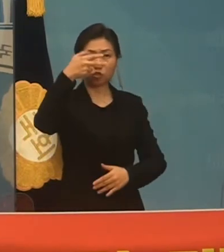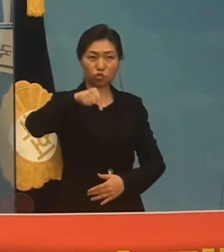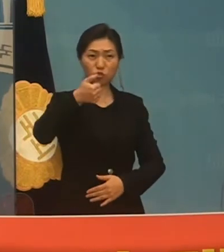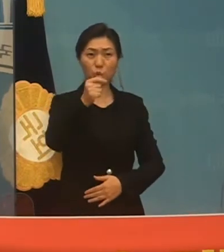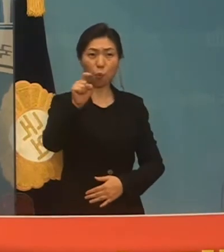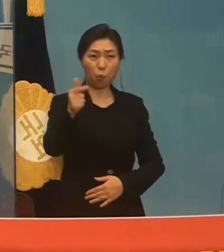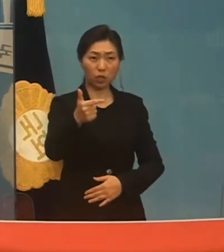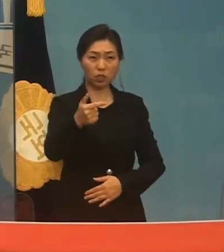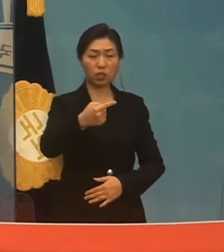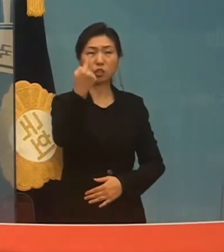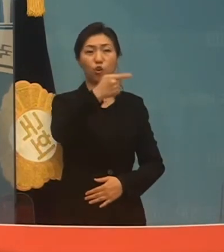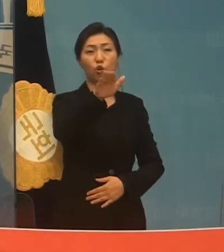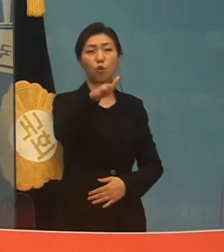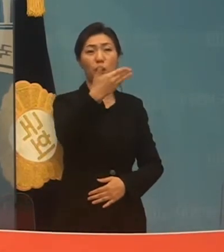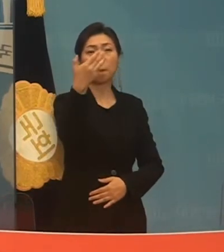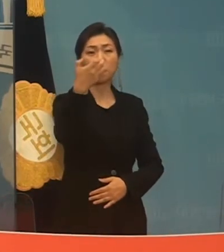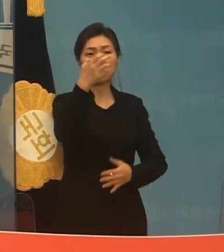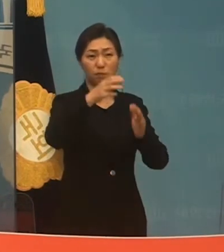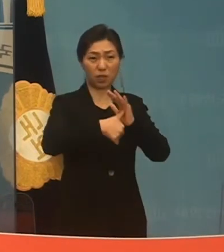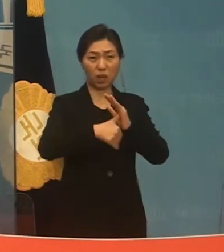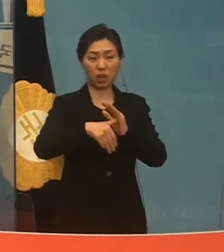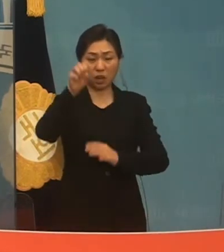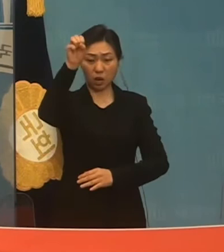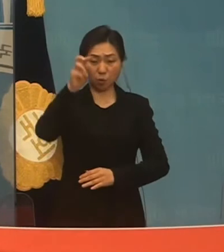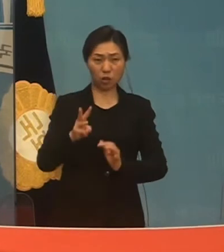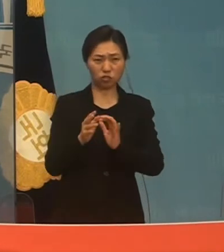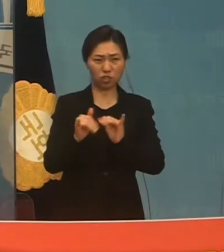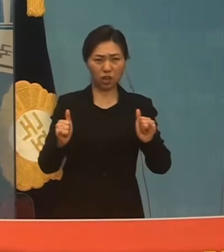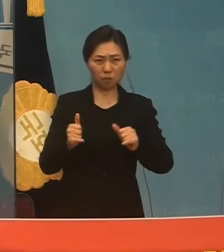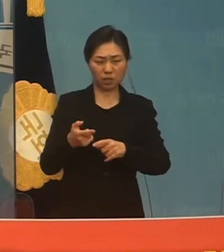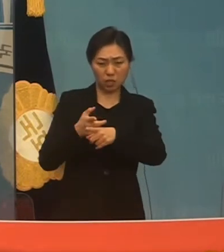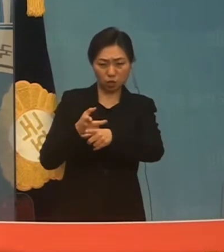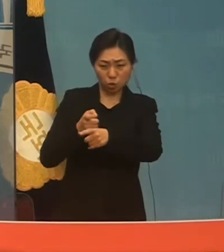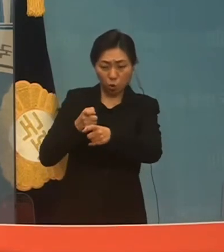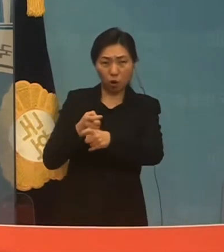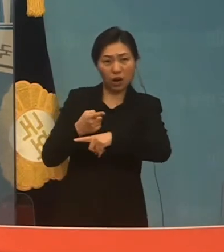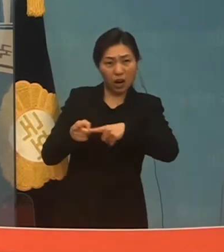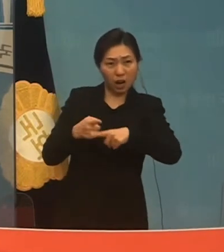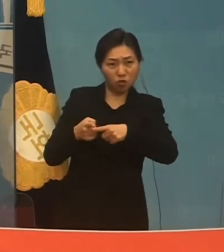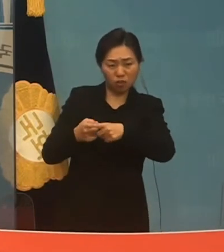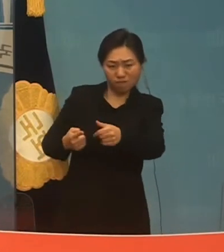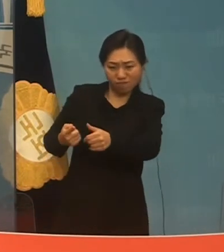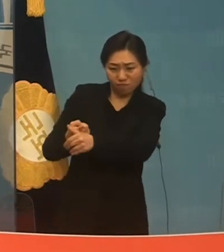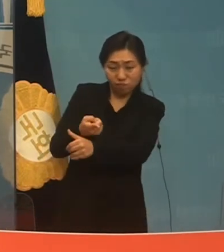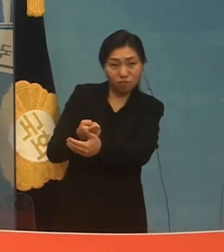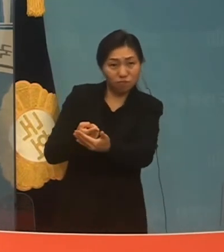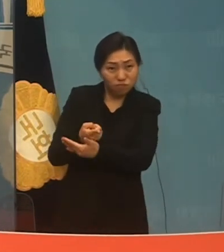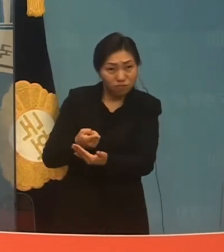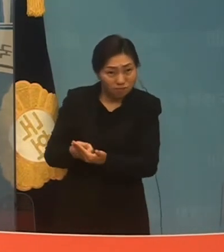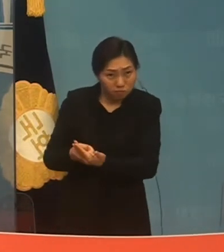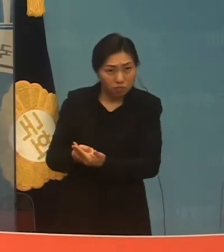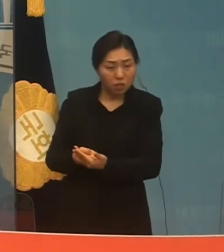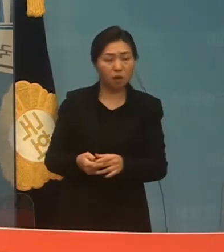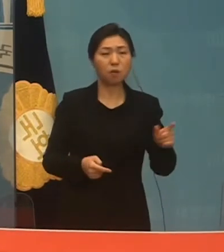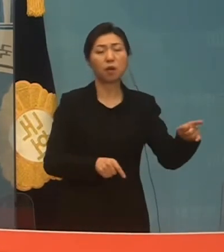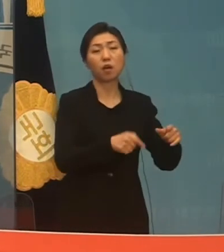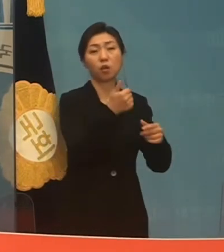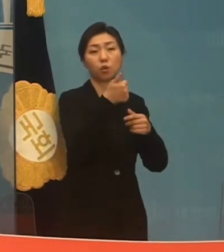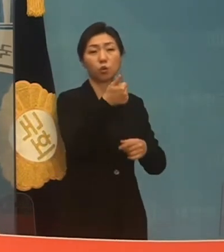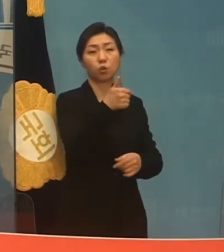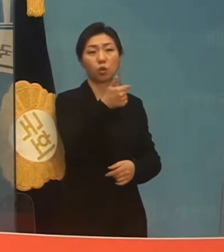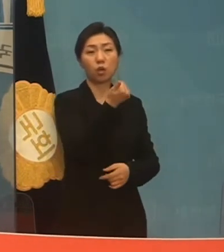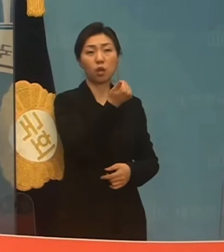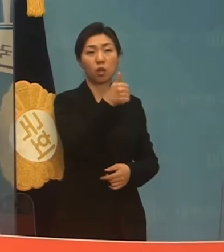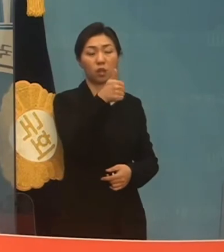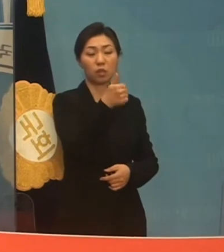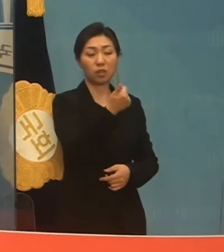전남의 시민들을 총칼로 학살하였다면 농협과 남해학은 하청 협력업체의